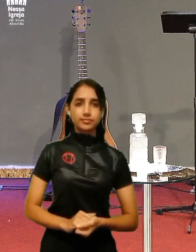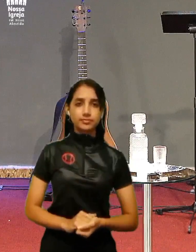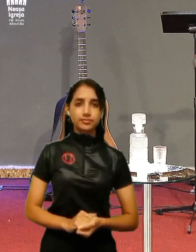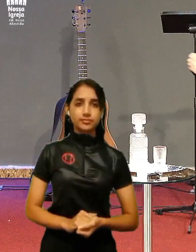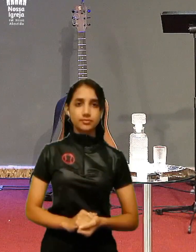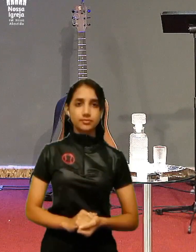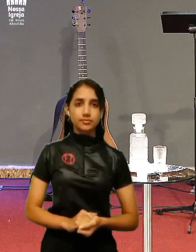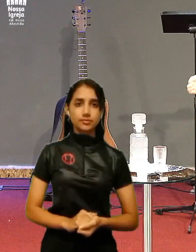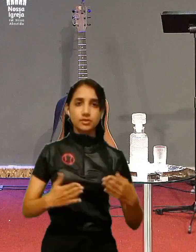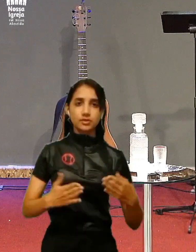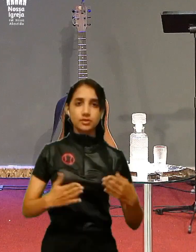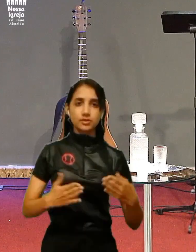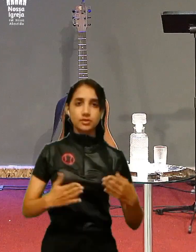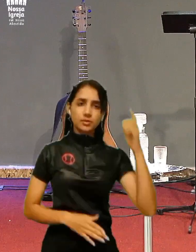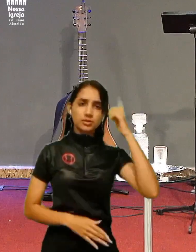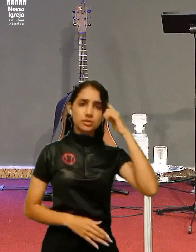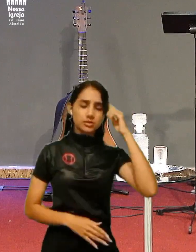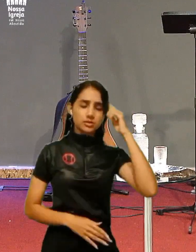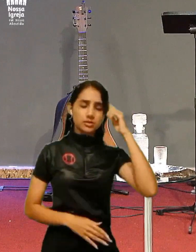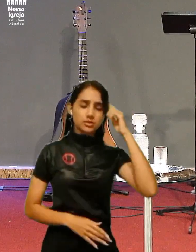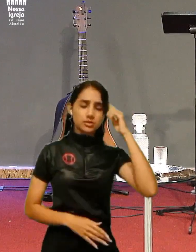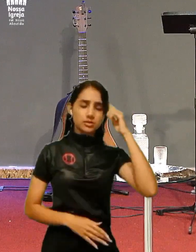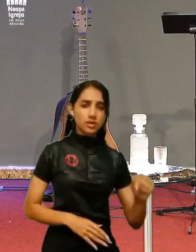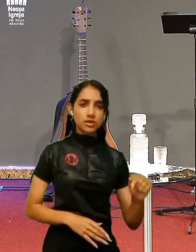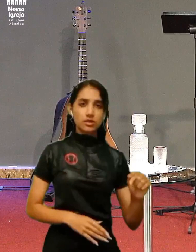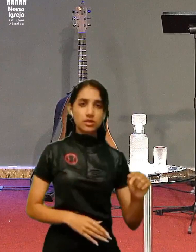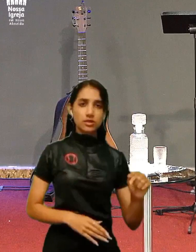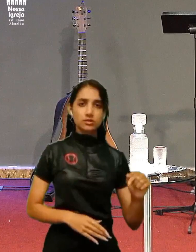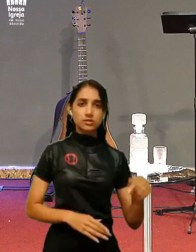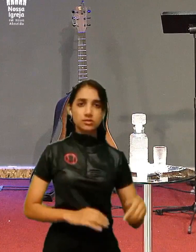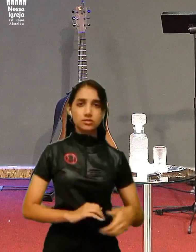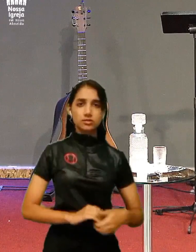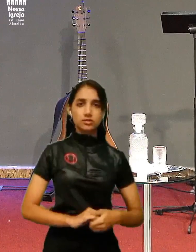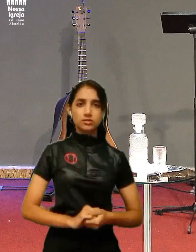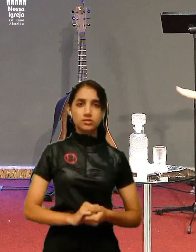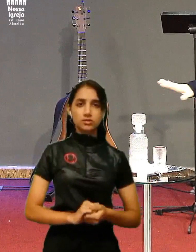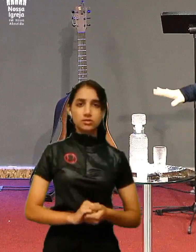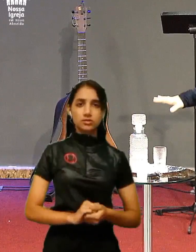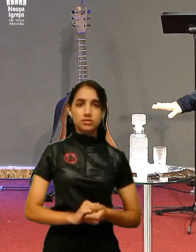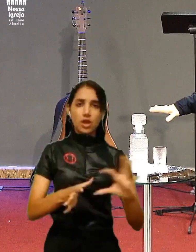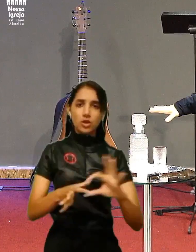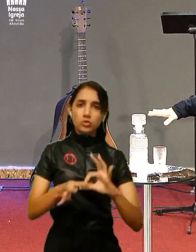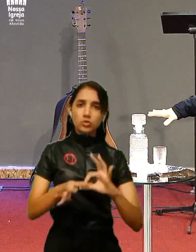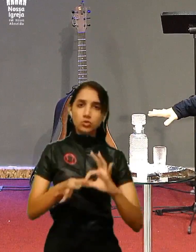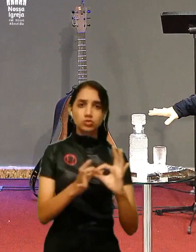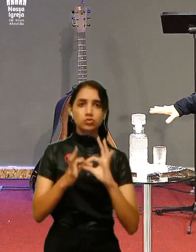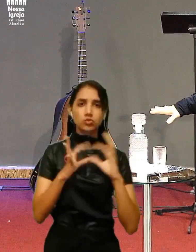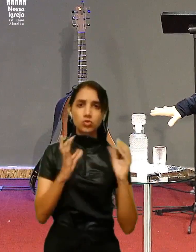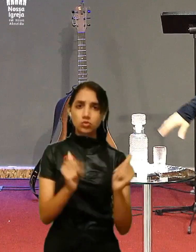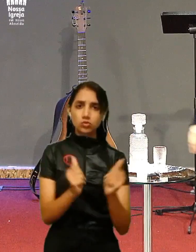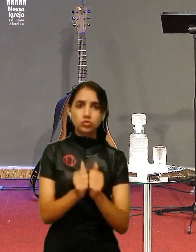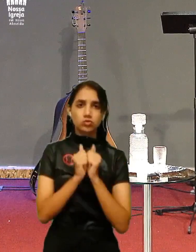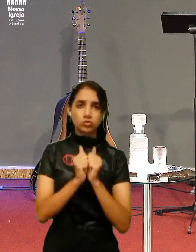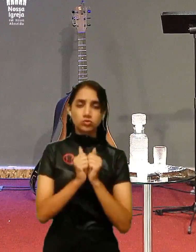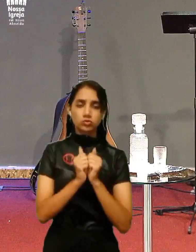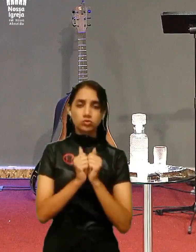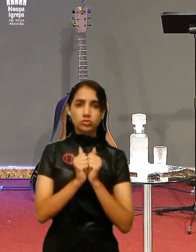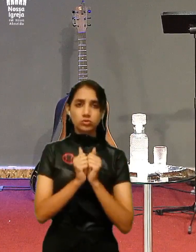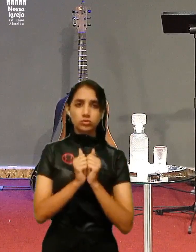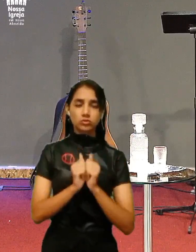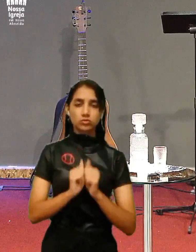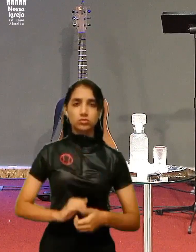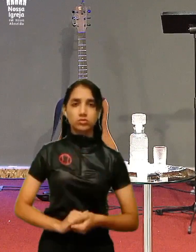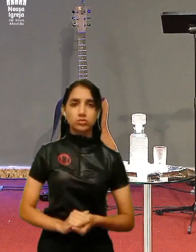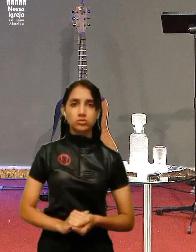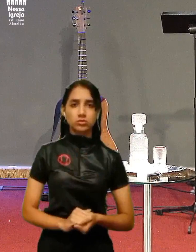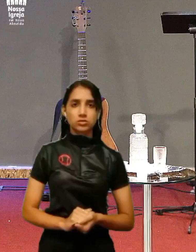concordar em respeitar as diferenças. E às vezes a pessoa assinava por obrigação, mas tinha um remanescente orando por eles, que do nada eles